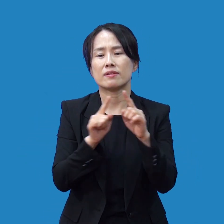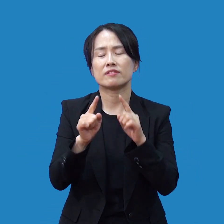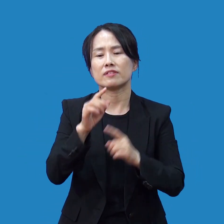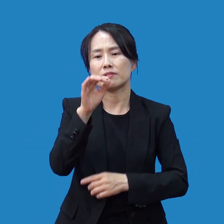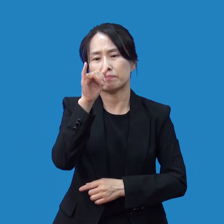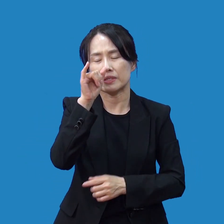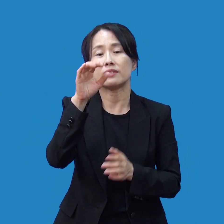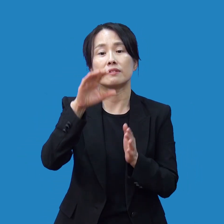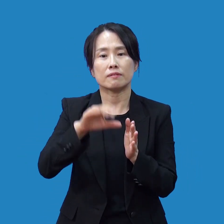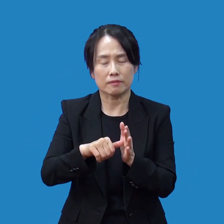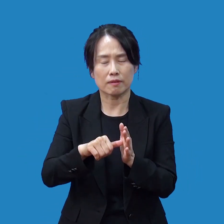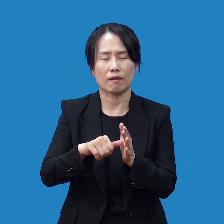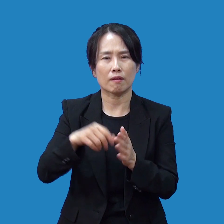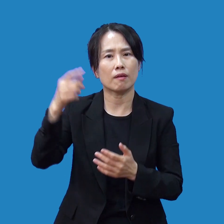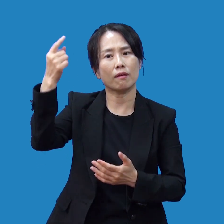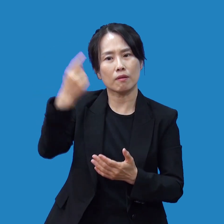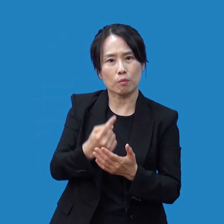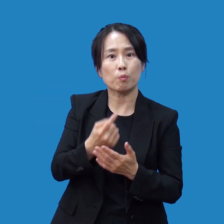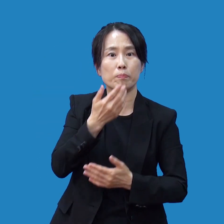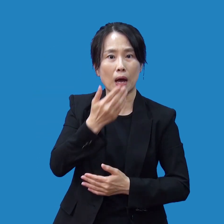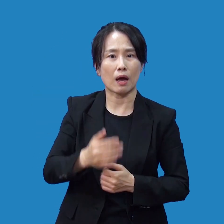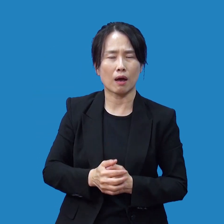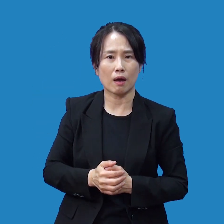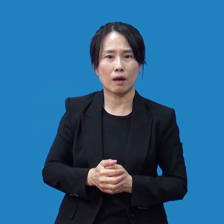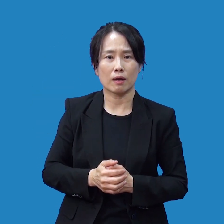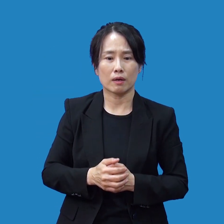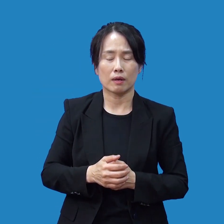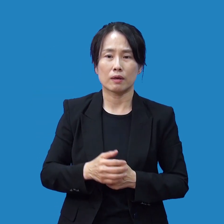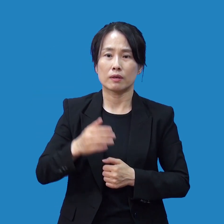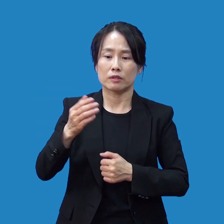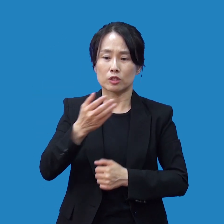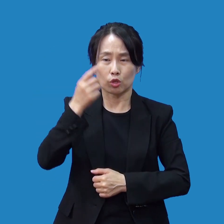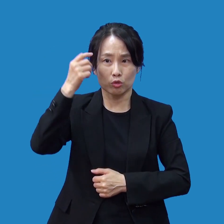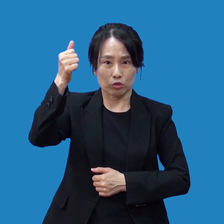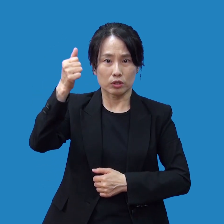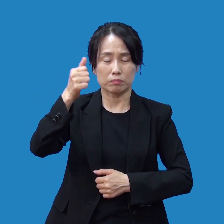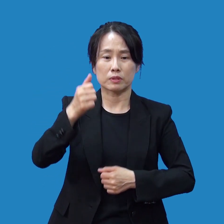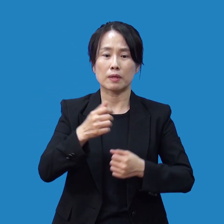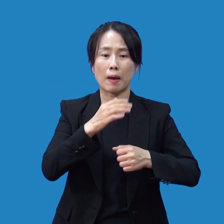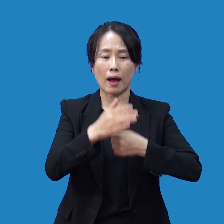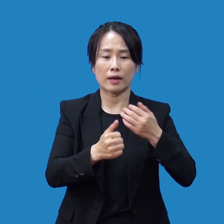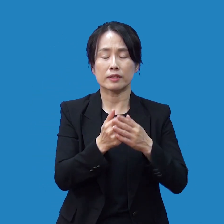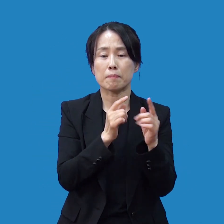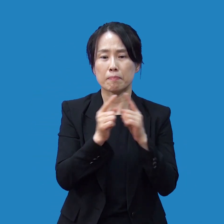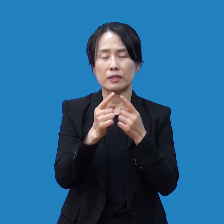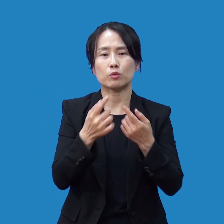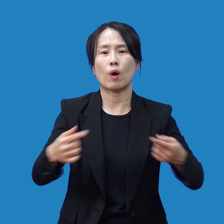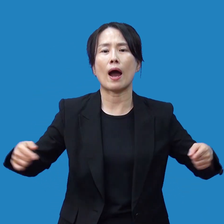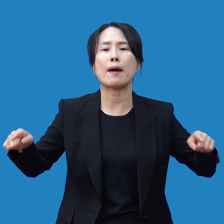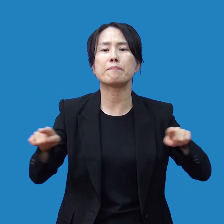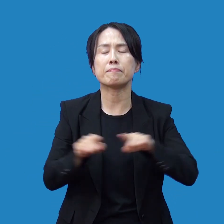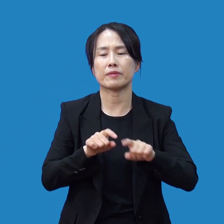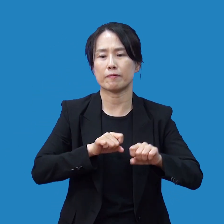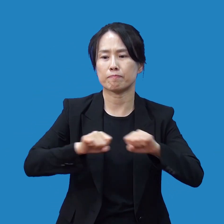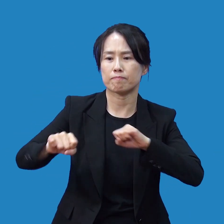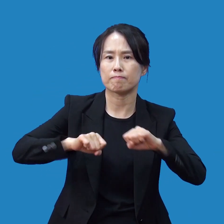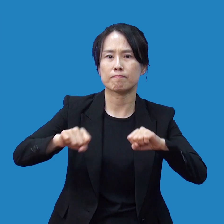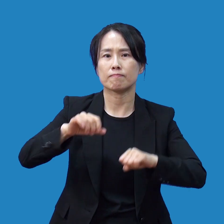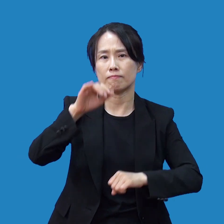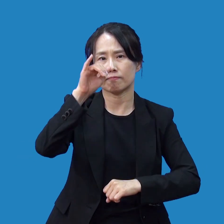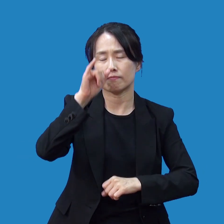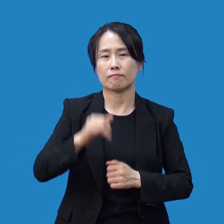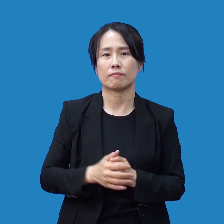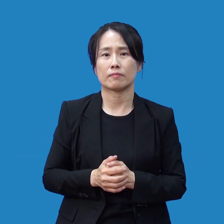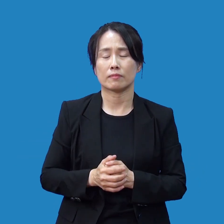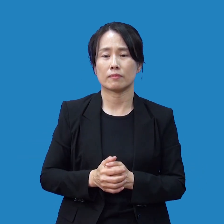이루어집니다. 그래서 성령은 말씀과 더불어 역사합니다. 오늘 이 사도 베드로가